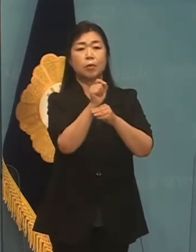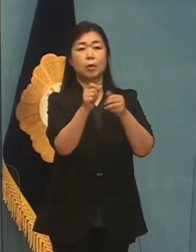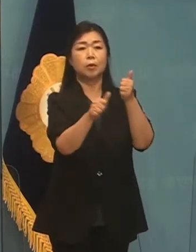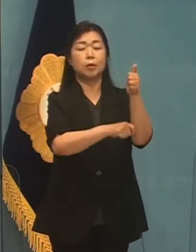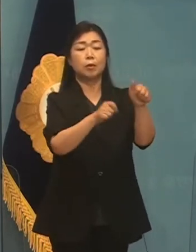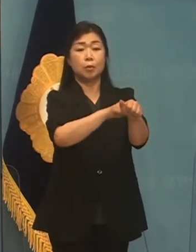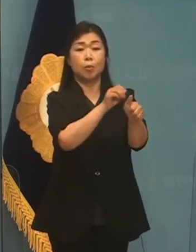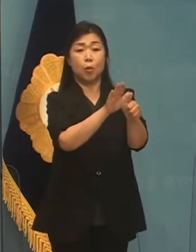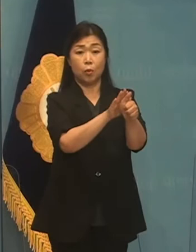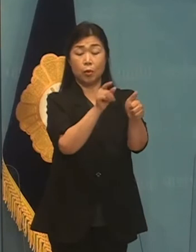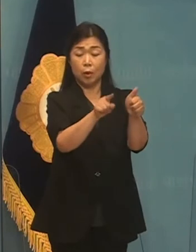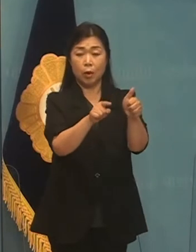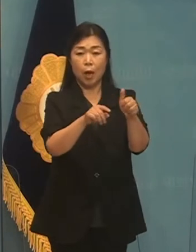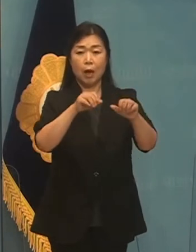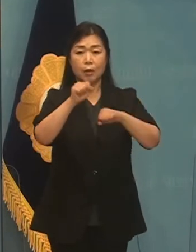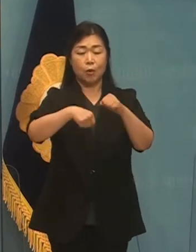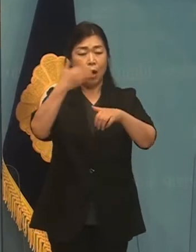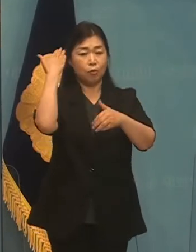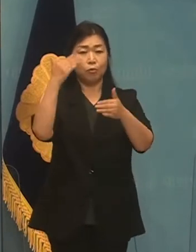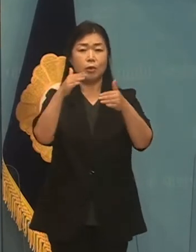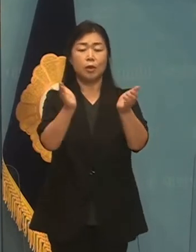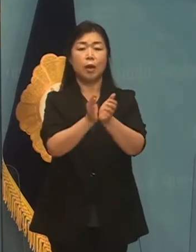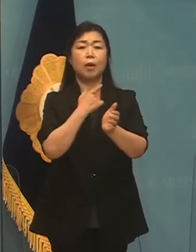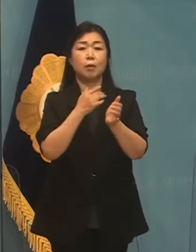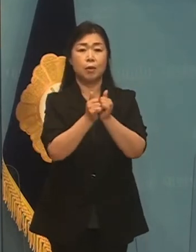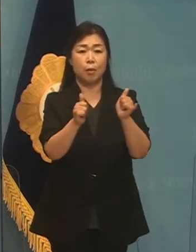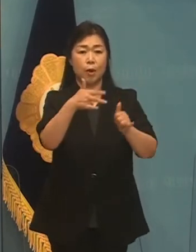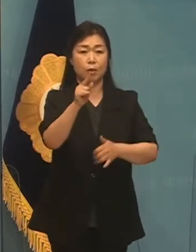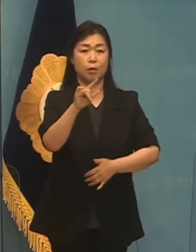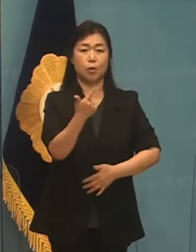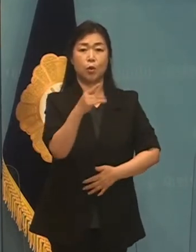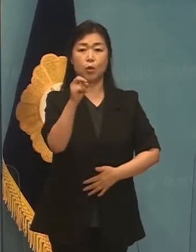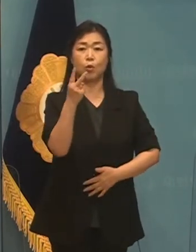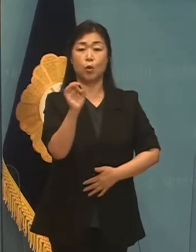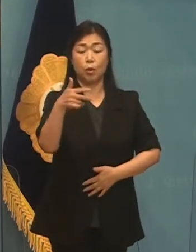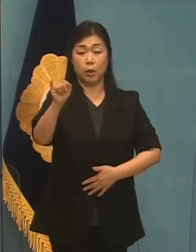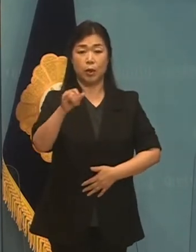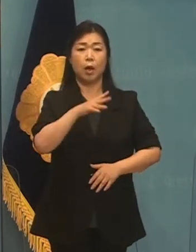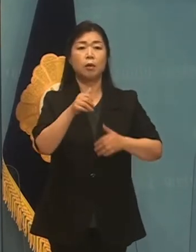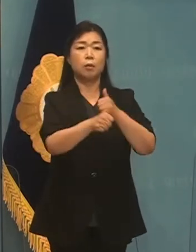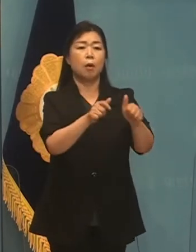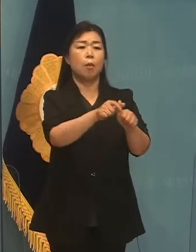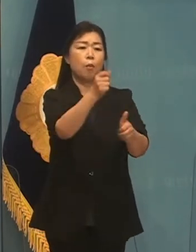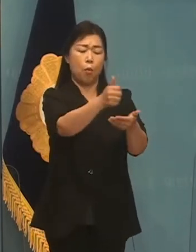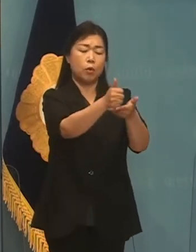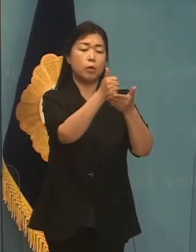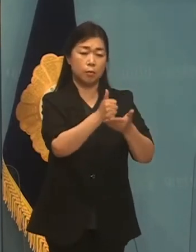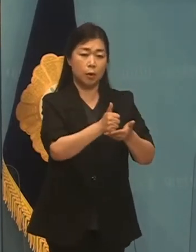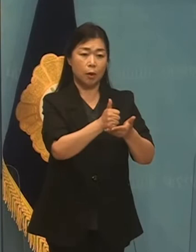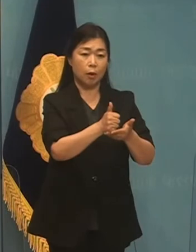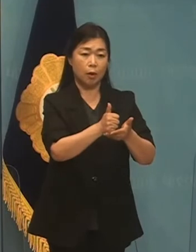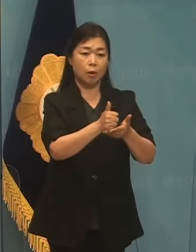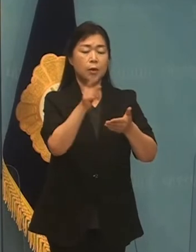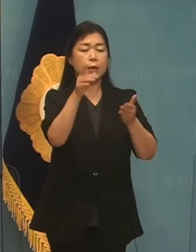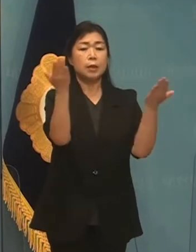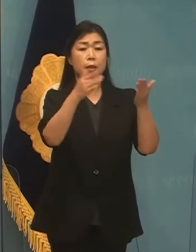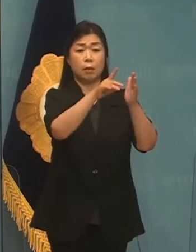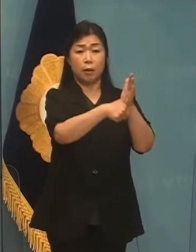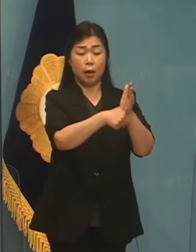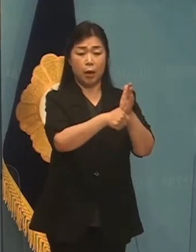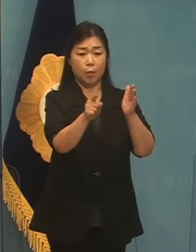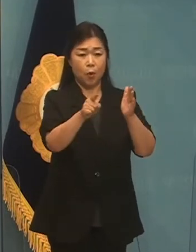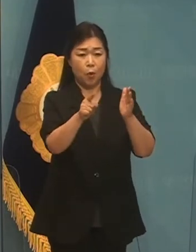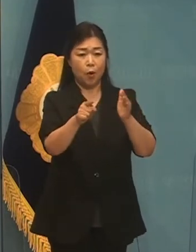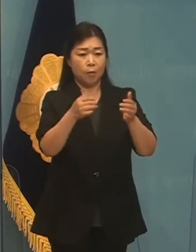전 자유한국당 정책위 의장을 지낸 정용기 의원을 영입했습니다. 정책위 의장 재임 시절에 저스티스